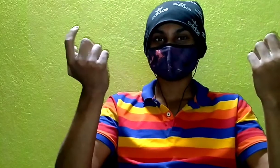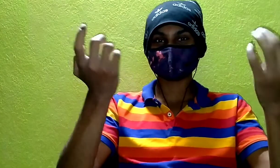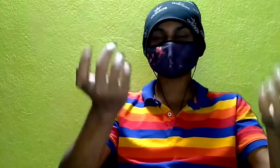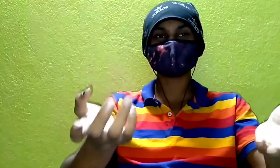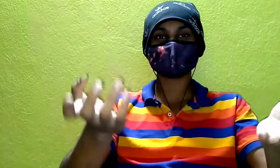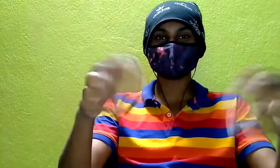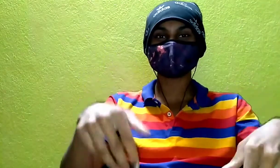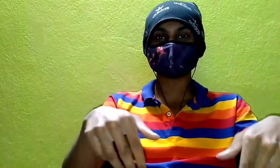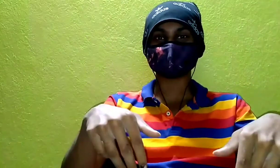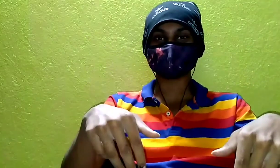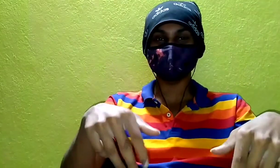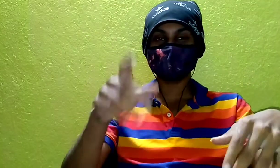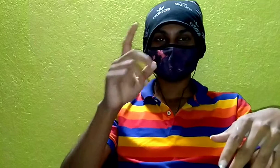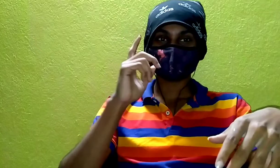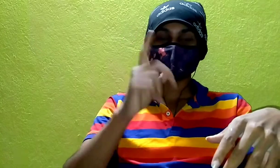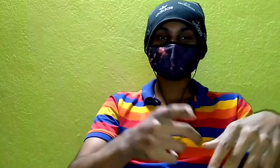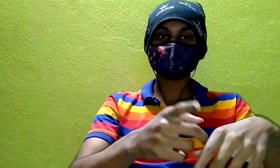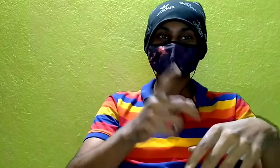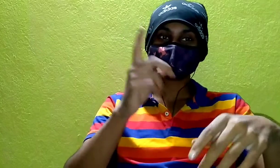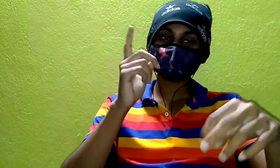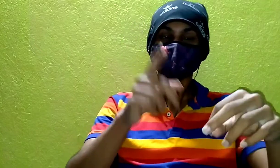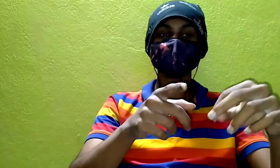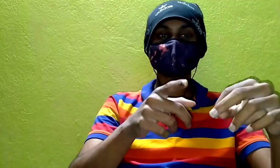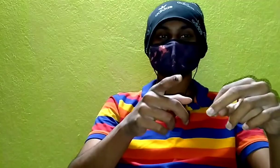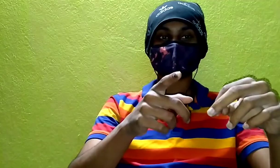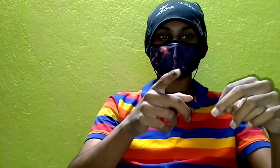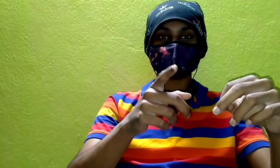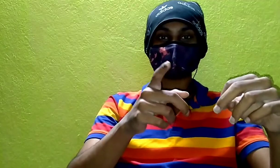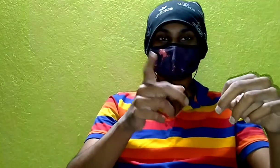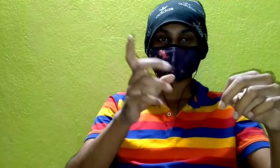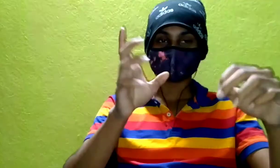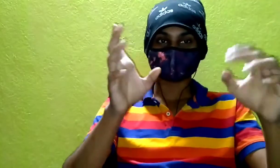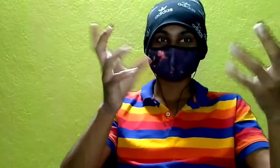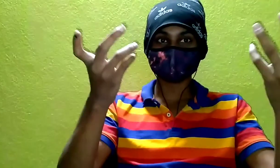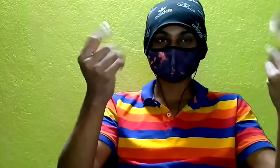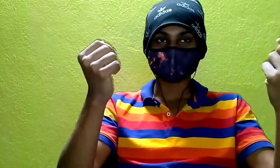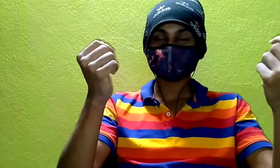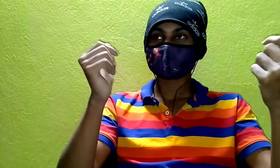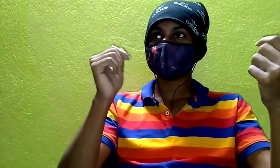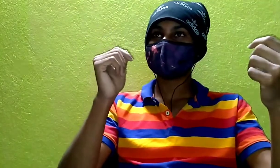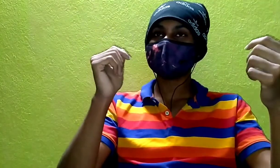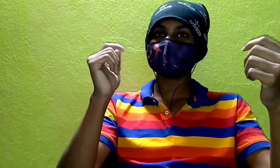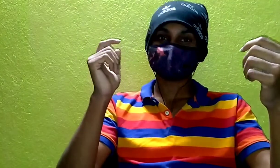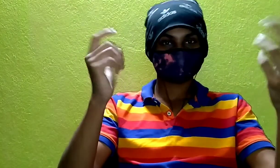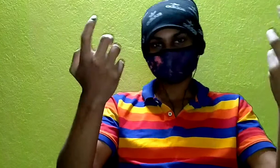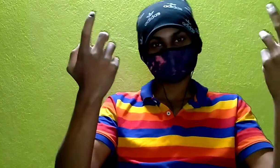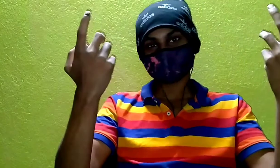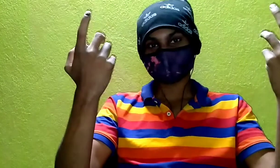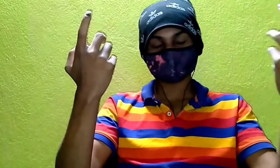हम लोग कभी ऑनलाइन कि सब इसलिए हो रहा है और मुद्रा है क्योंकि पढ़ा नहीं